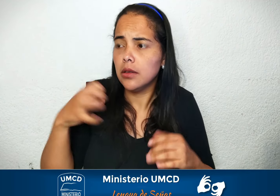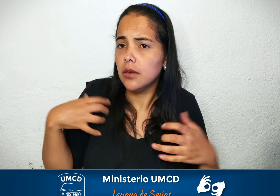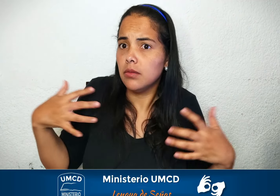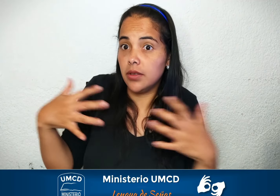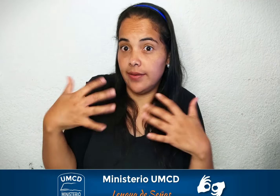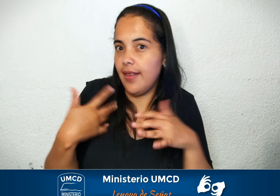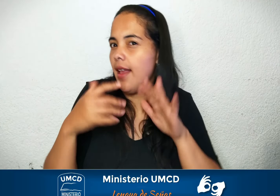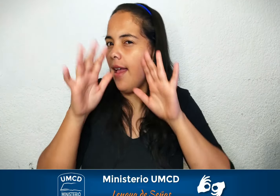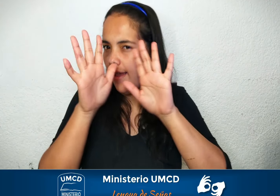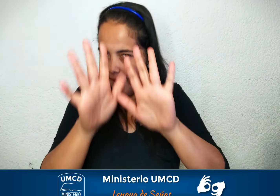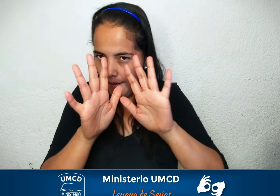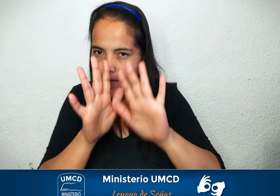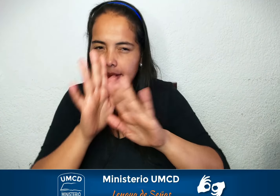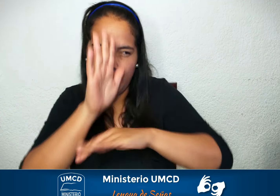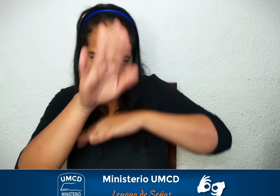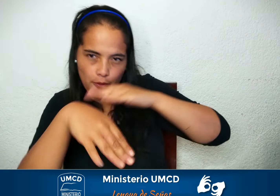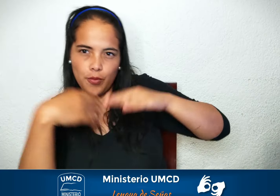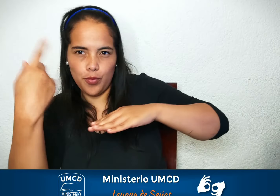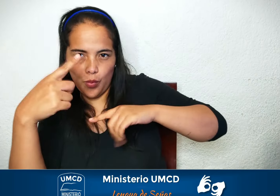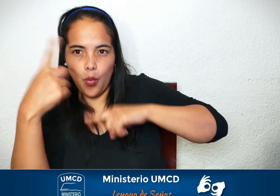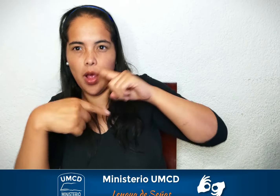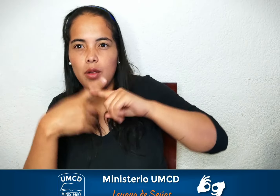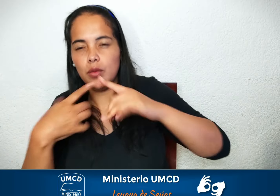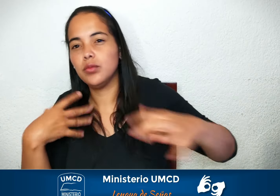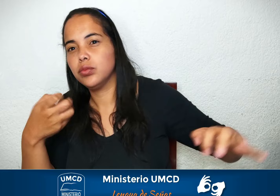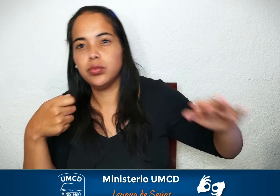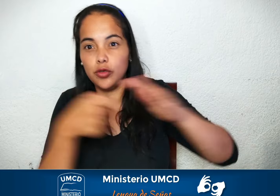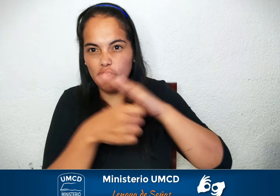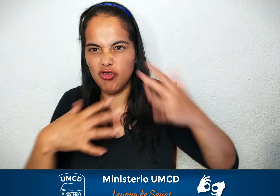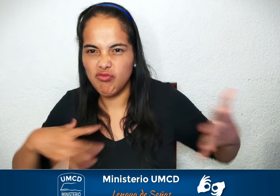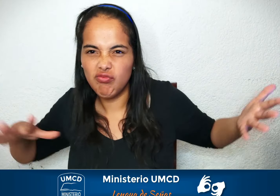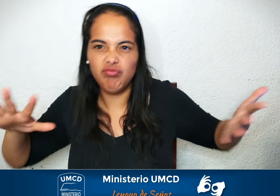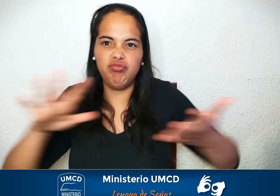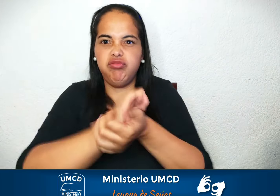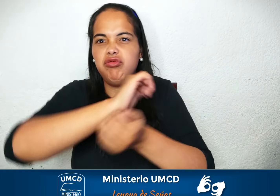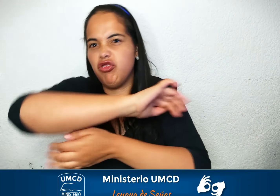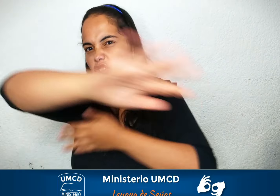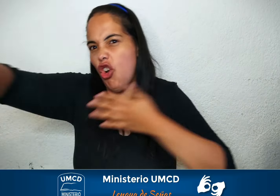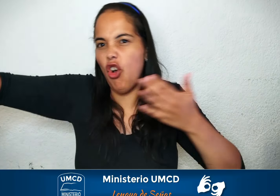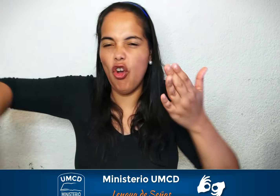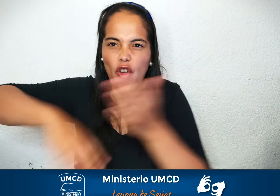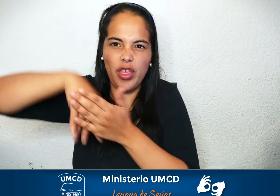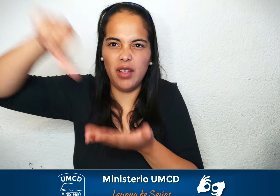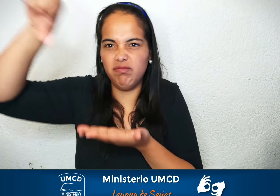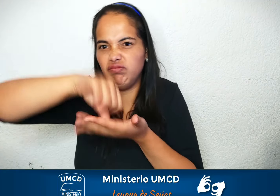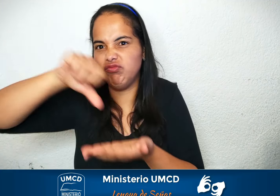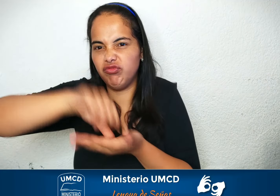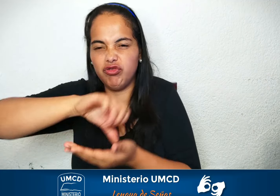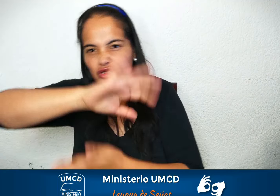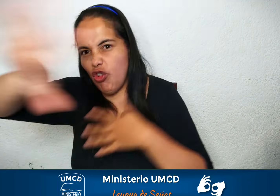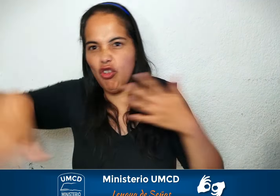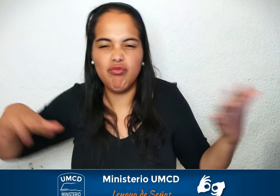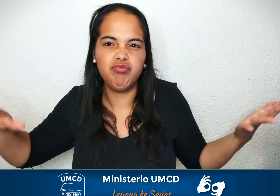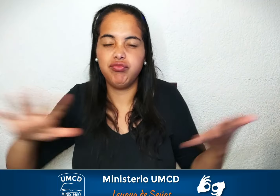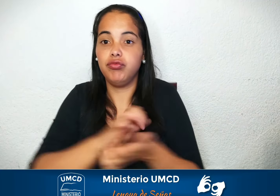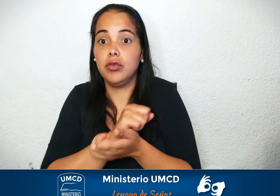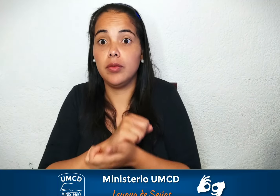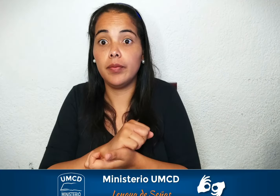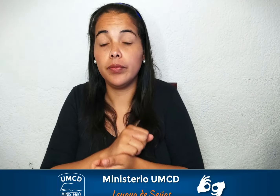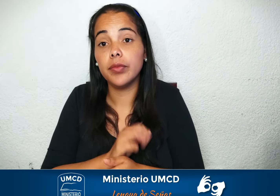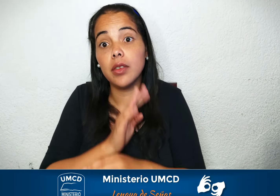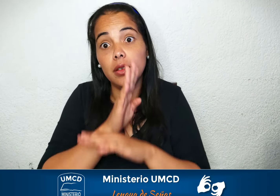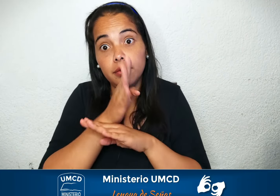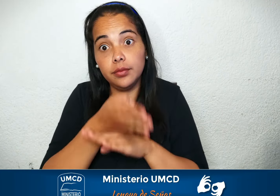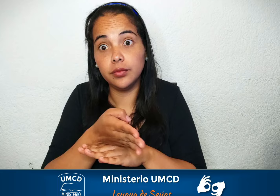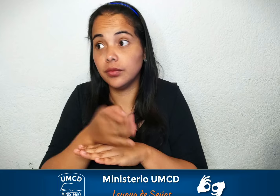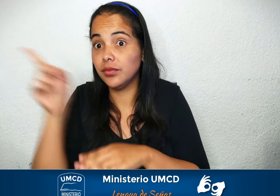algún momento volvería y en ese momento le destruiría y acabaría con ellos como nación. El